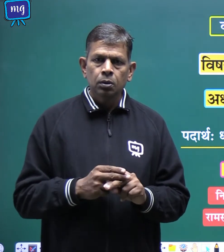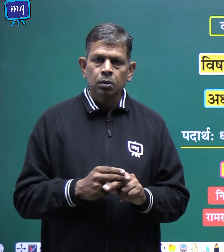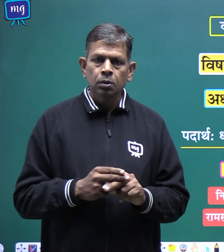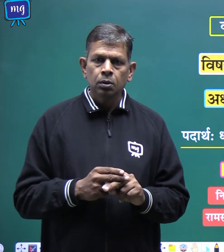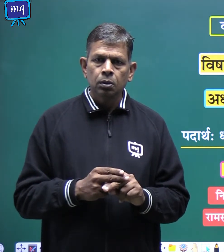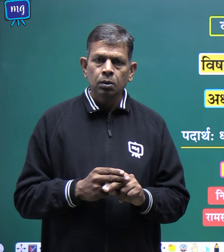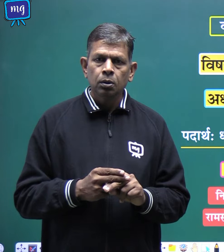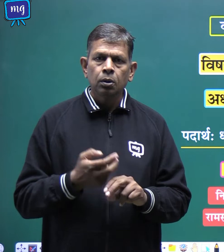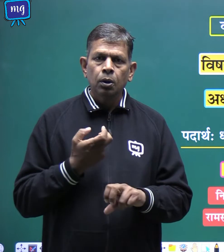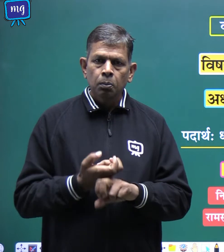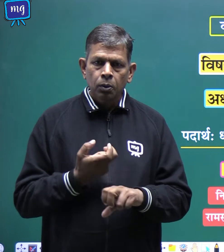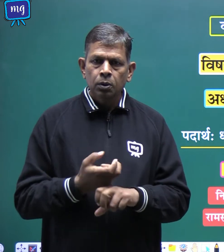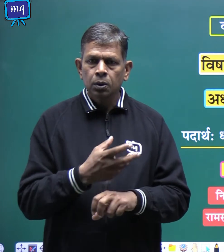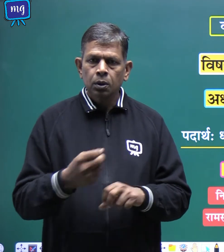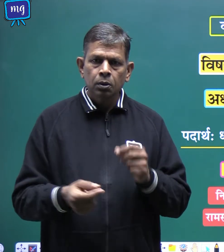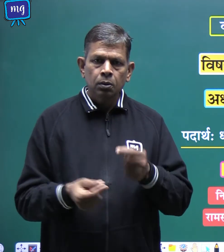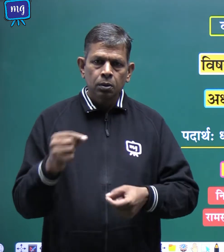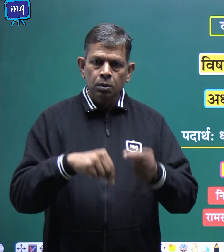भौतिक व रासायनिक गुण